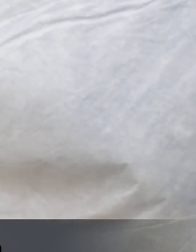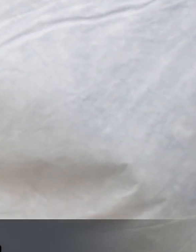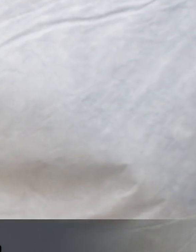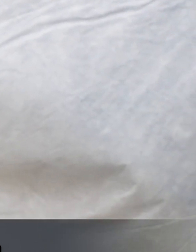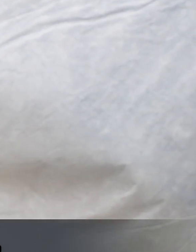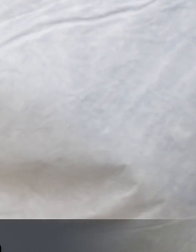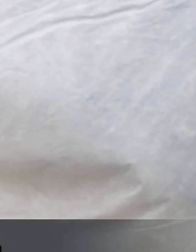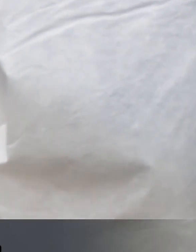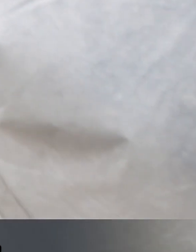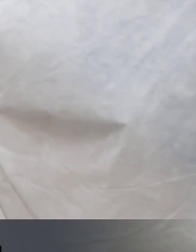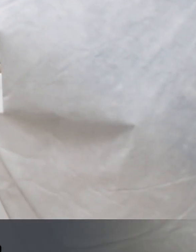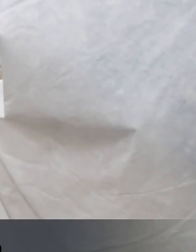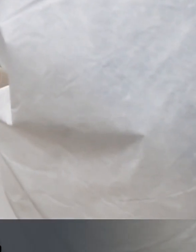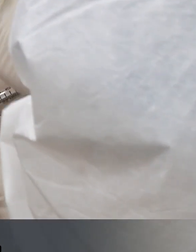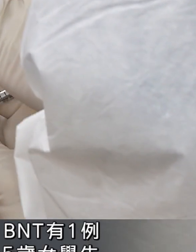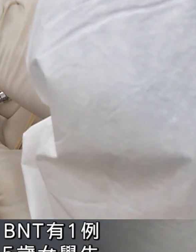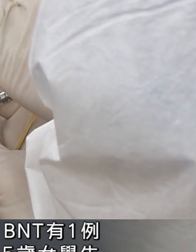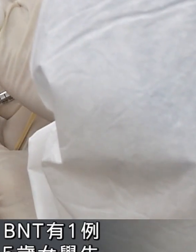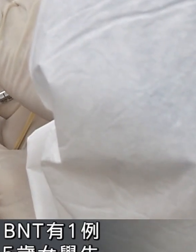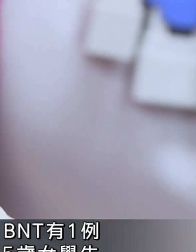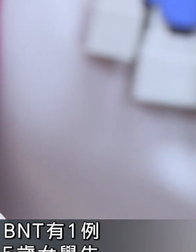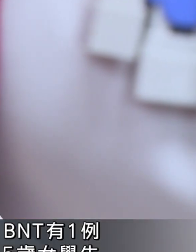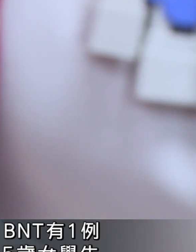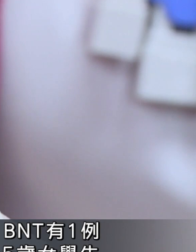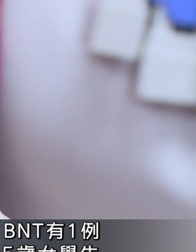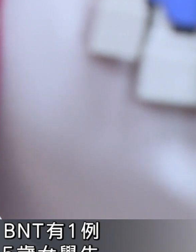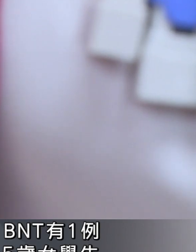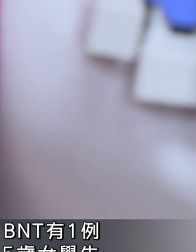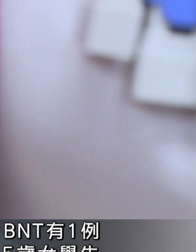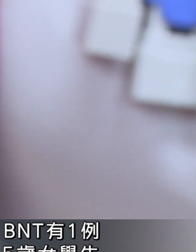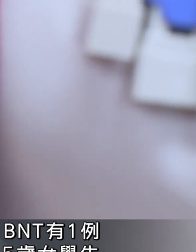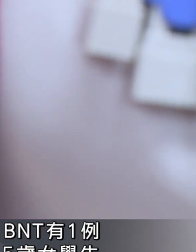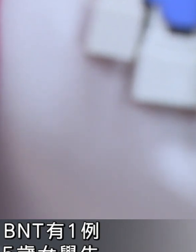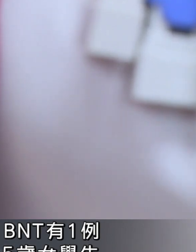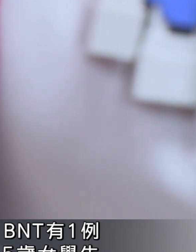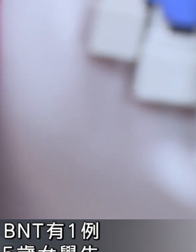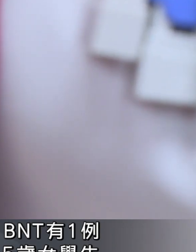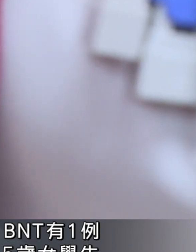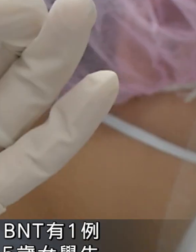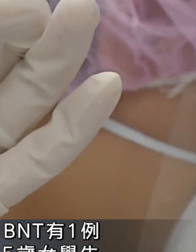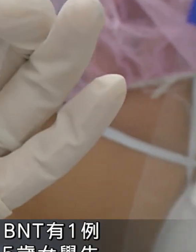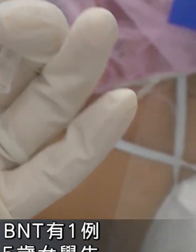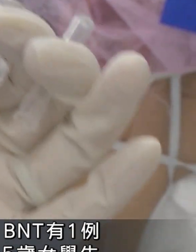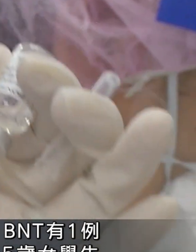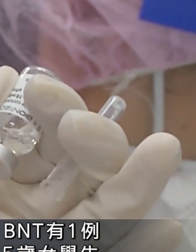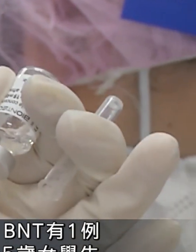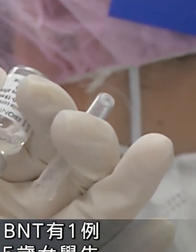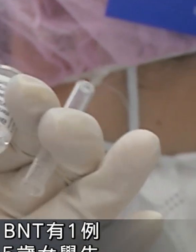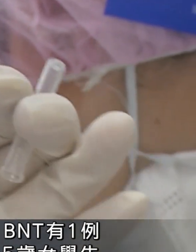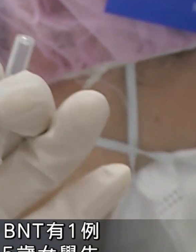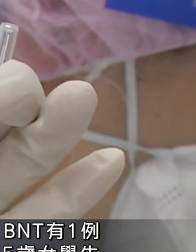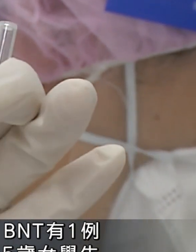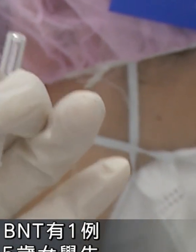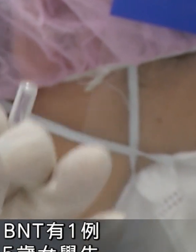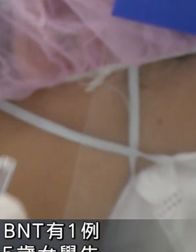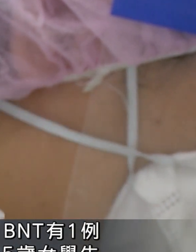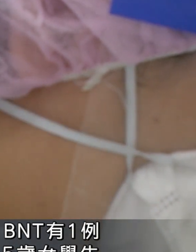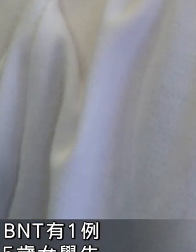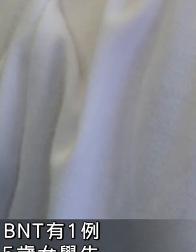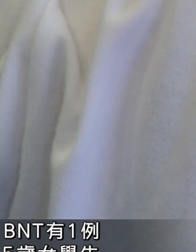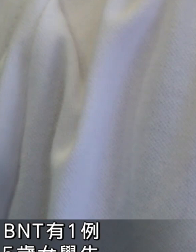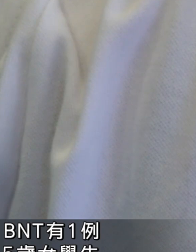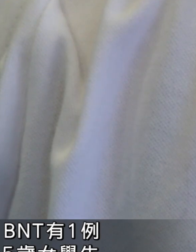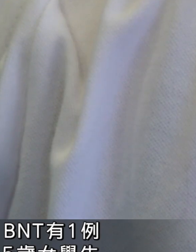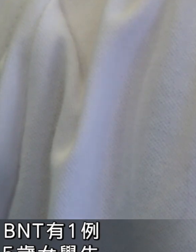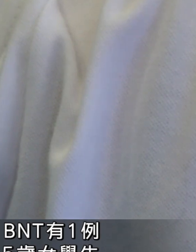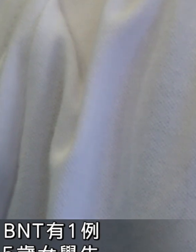增7例疫苗接种后死亡通报，包括 AZ 有2例，莫德纳有4例 ，BNT 有1例。其中 BNT 死亡个案是